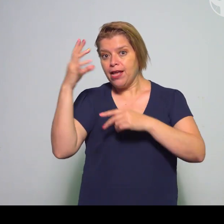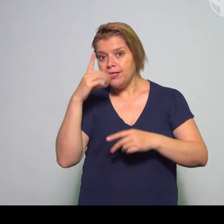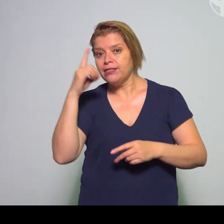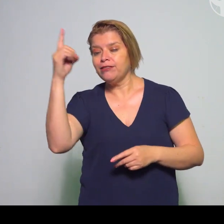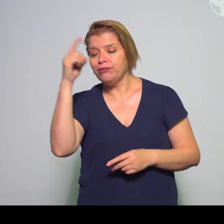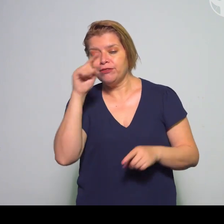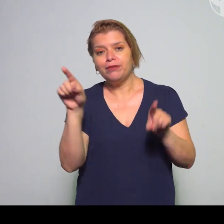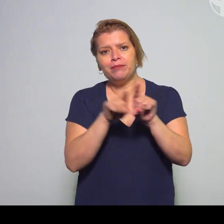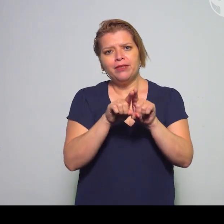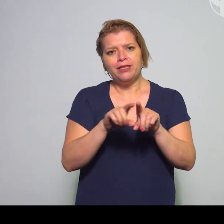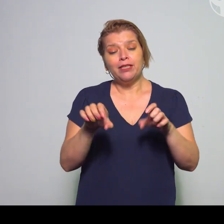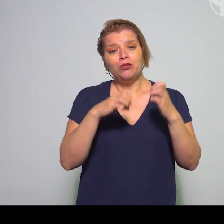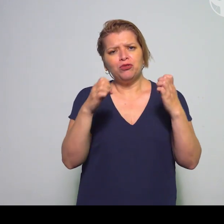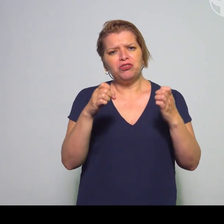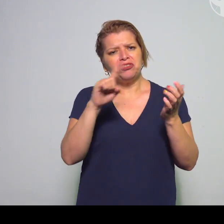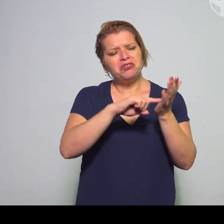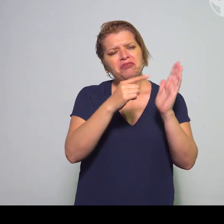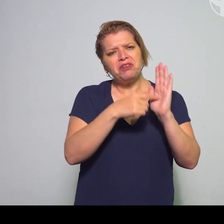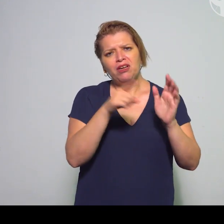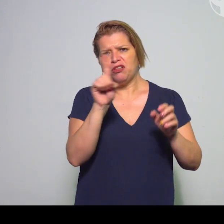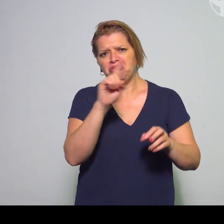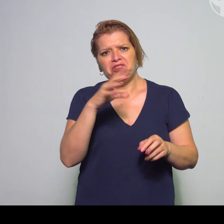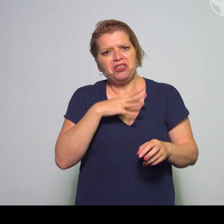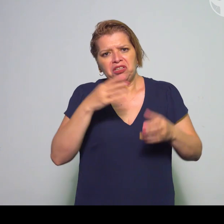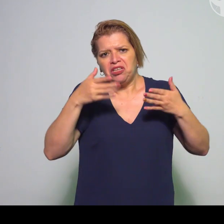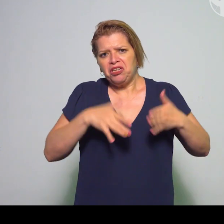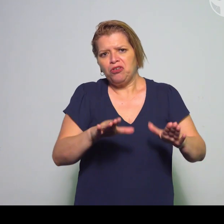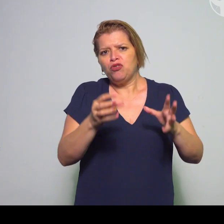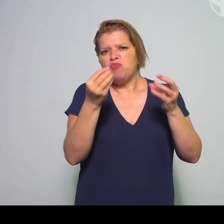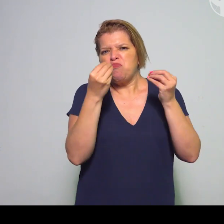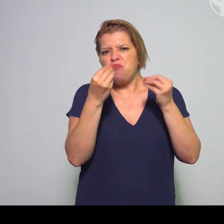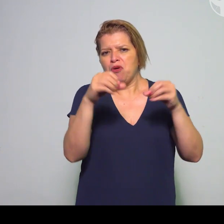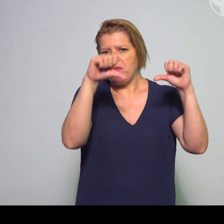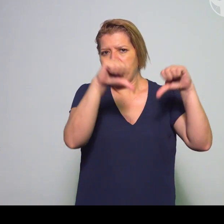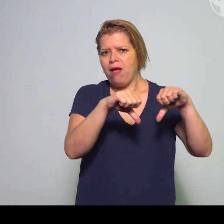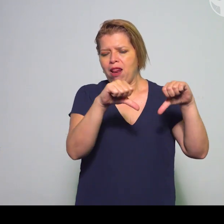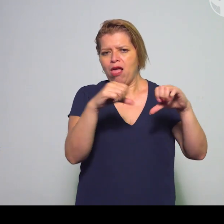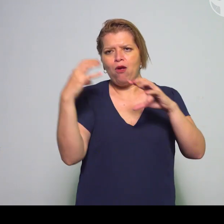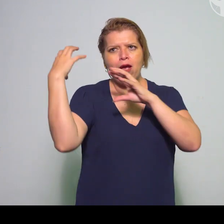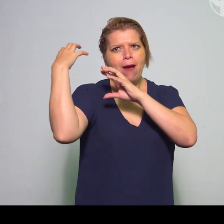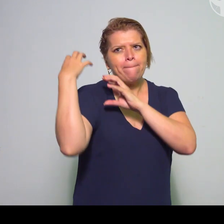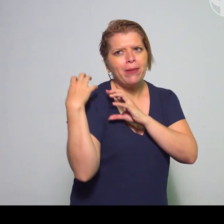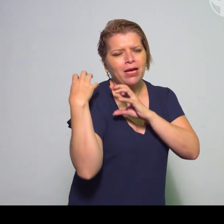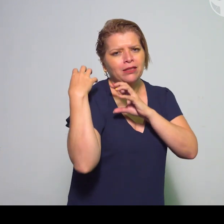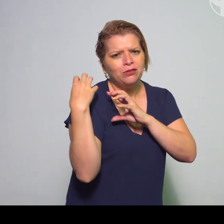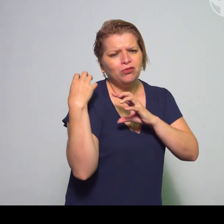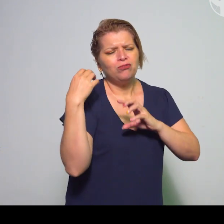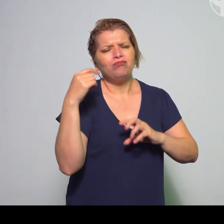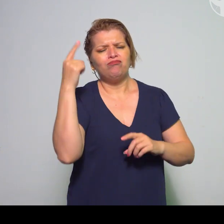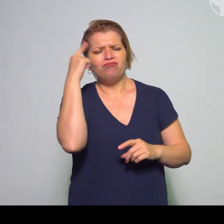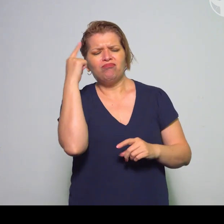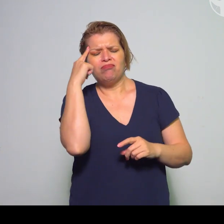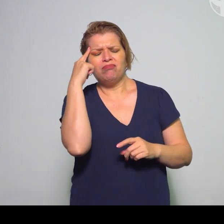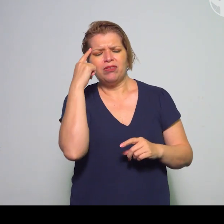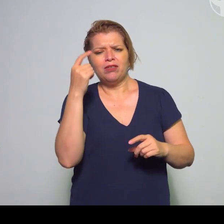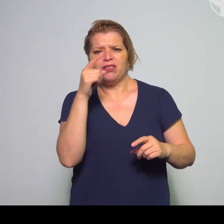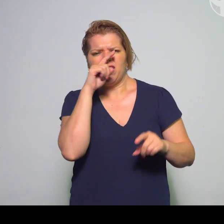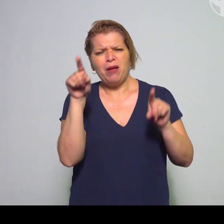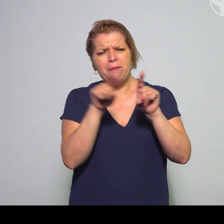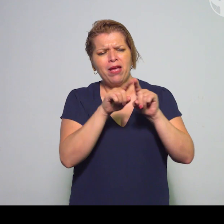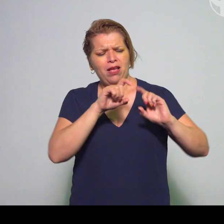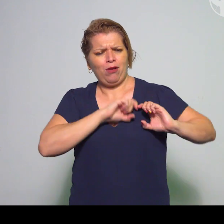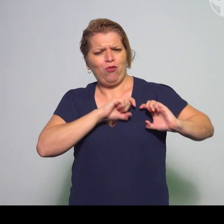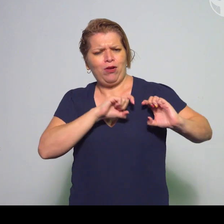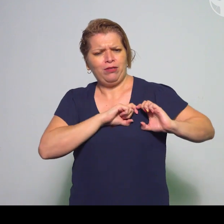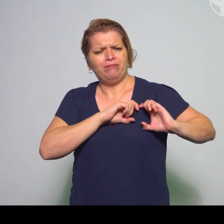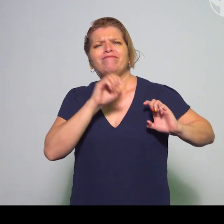de Dios. Sí, de hecho, no tener hijos era un problema crucial para ellos, era un peso para sus mentes seguramente y también para